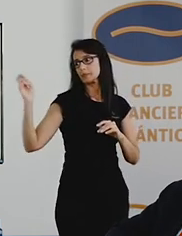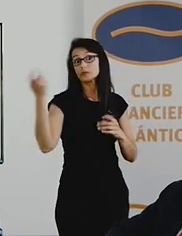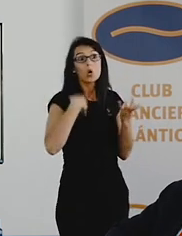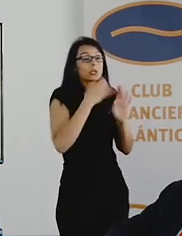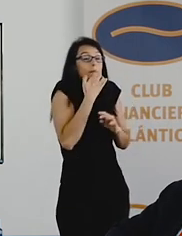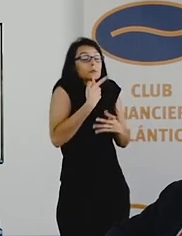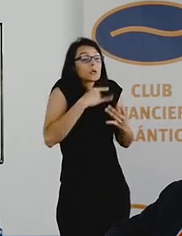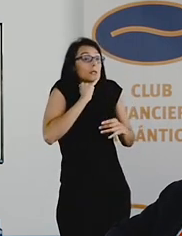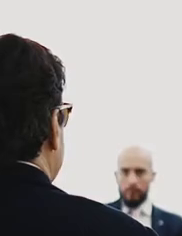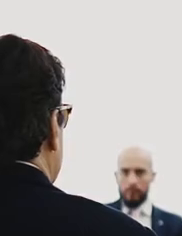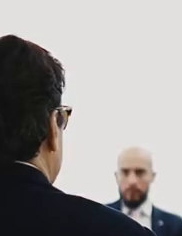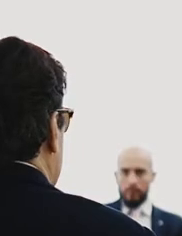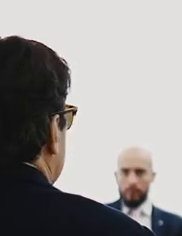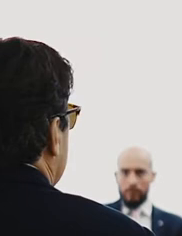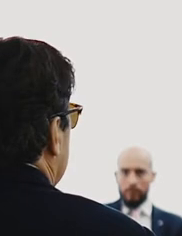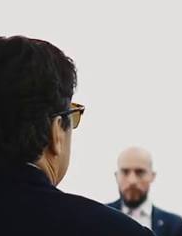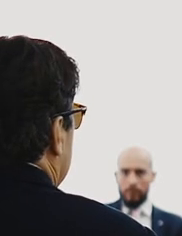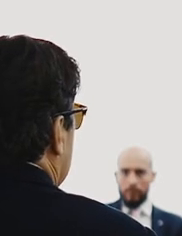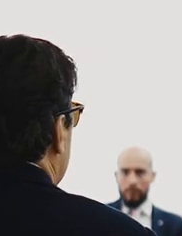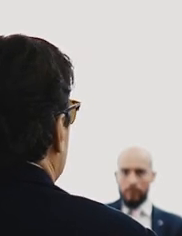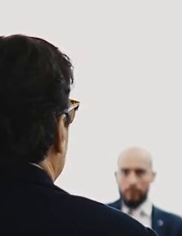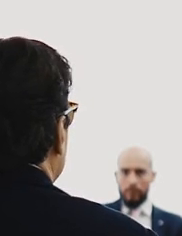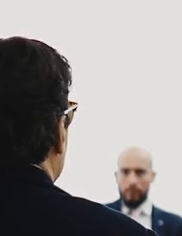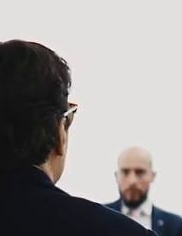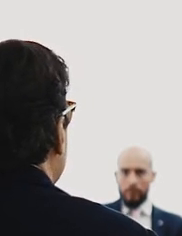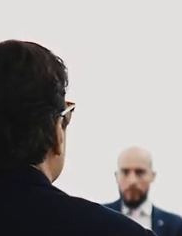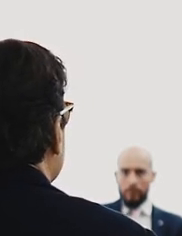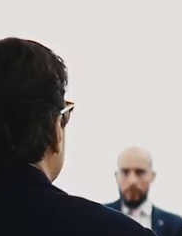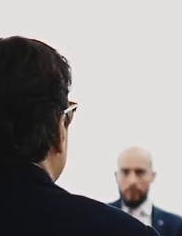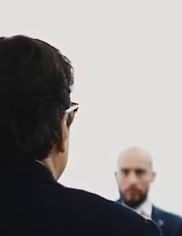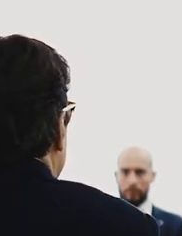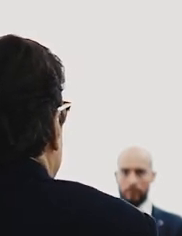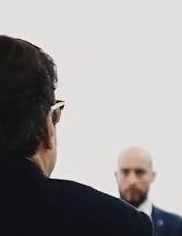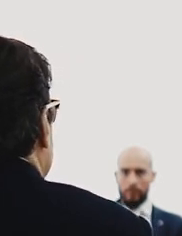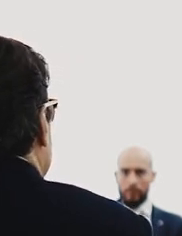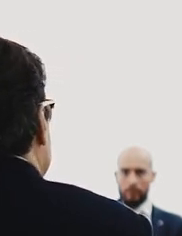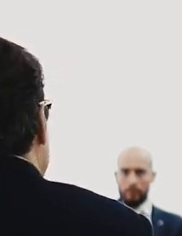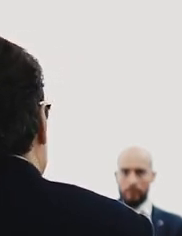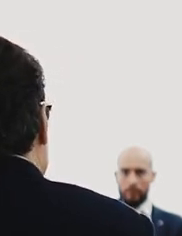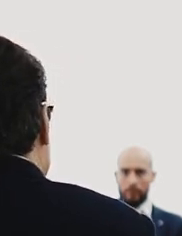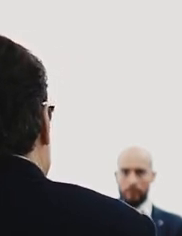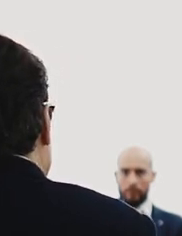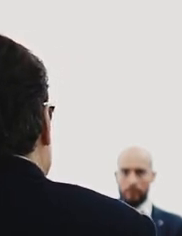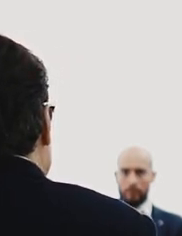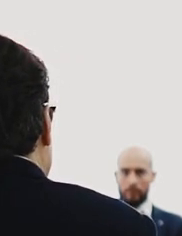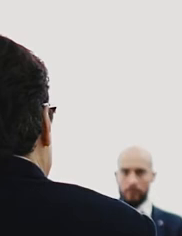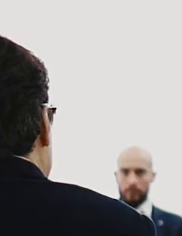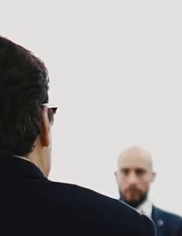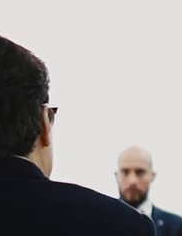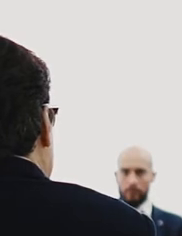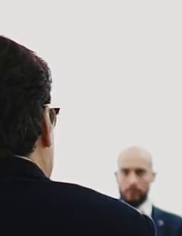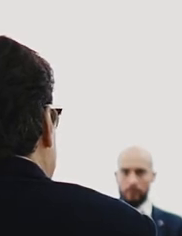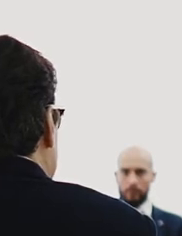tener herramientas, en el camino tienes que orientarte, en el camino un montón de cosas. Y si nosotros queremos demostrar